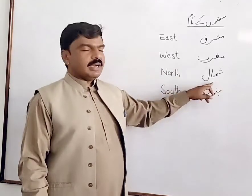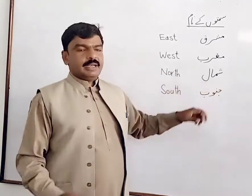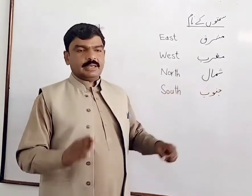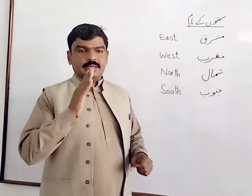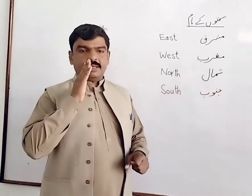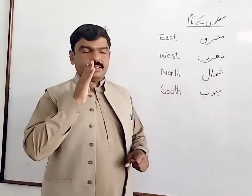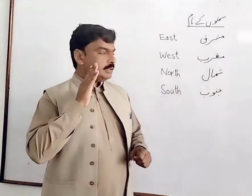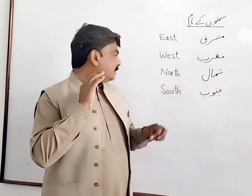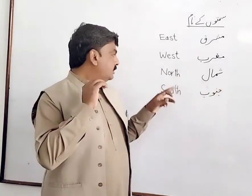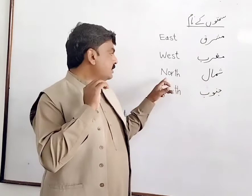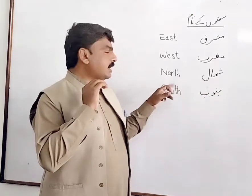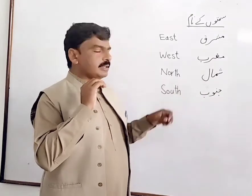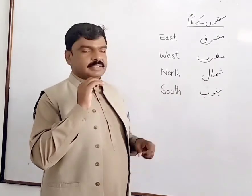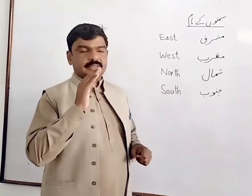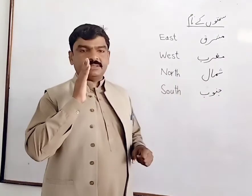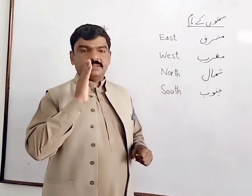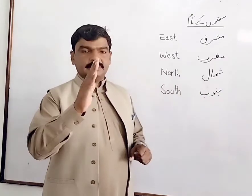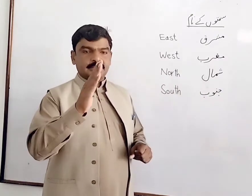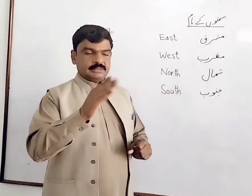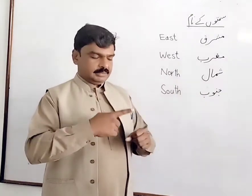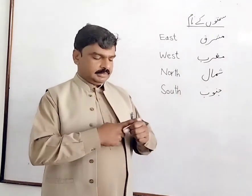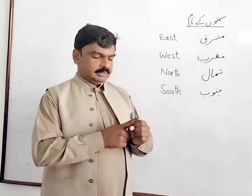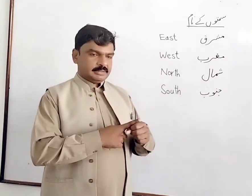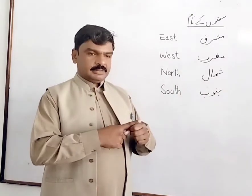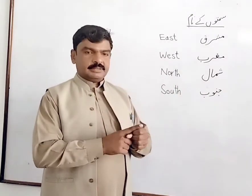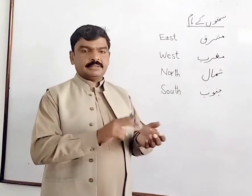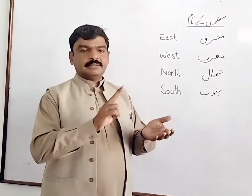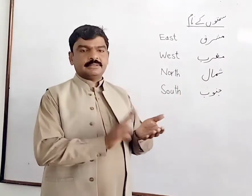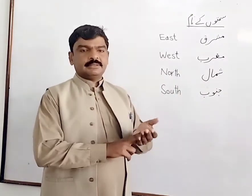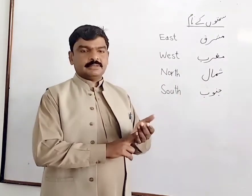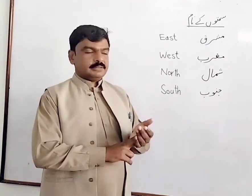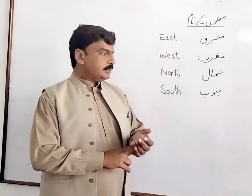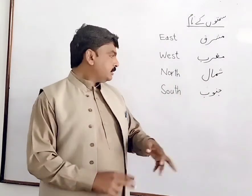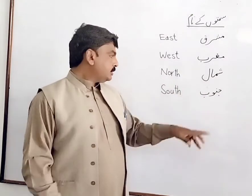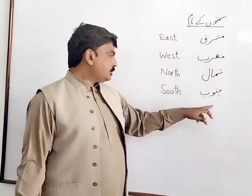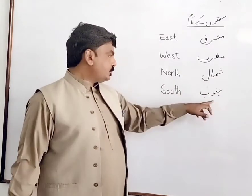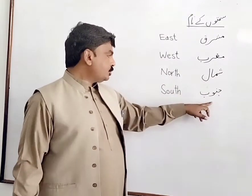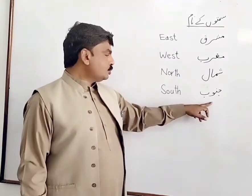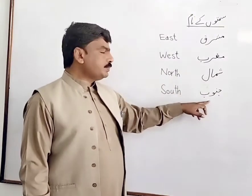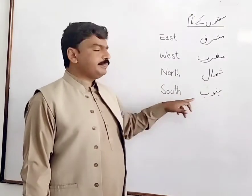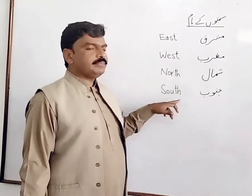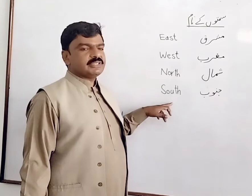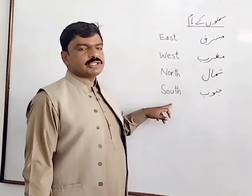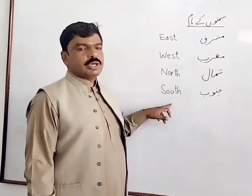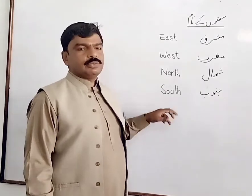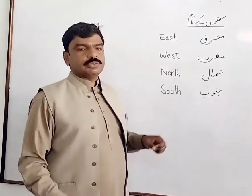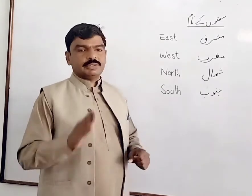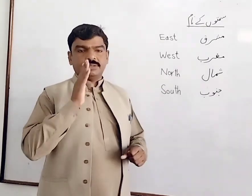शुमाल, नॉर्थ, जनूब, साउथ।